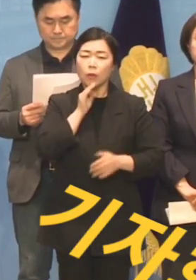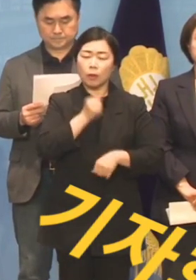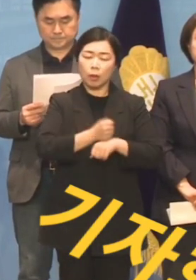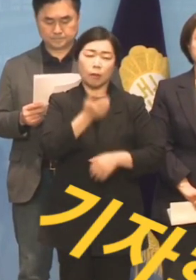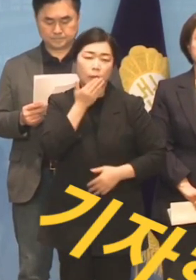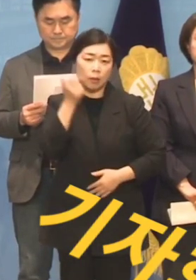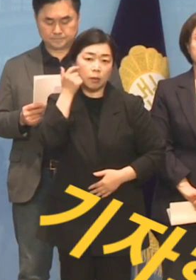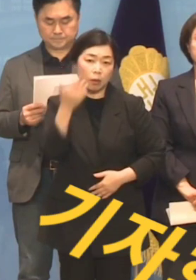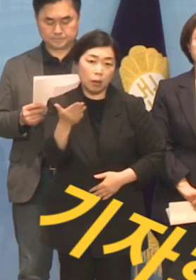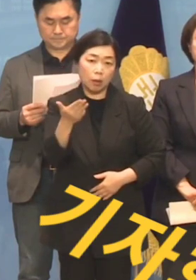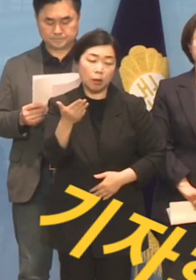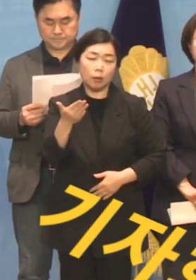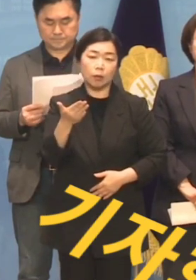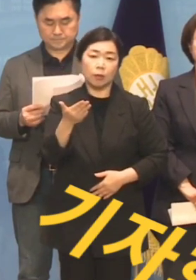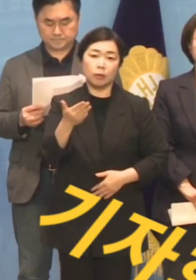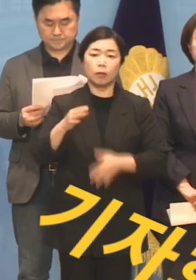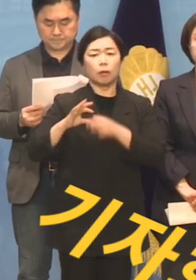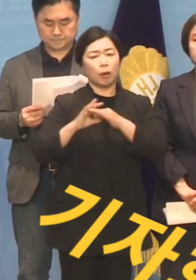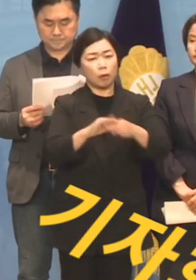우리가 행진할 수 있을까